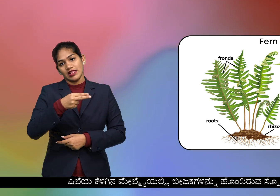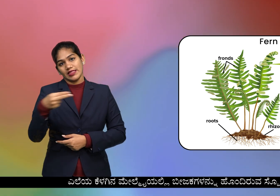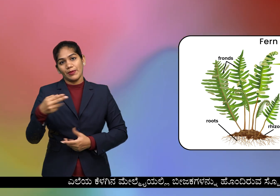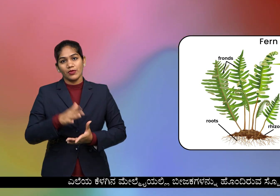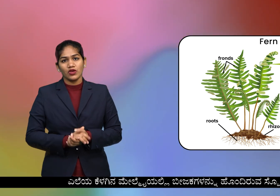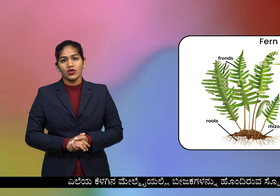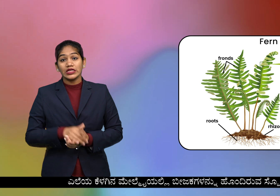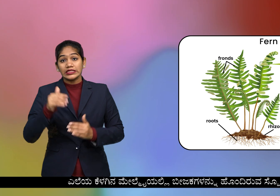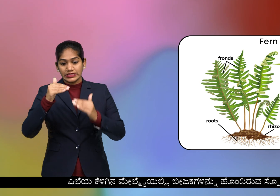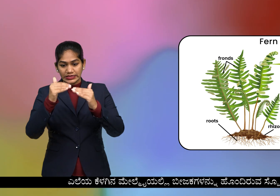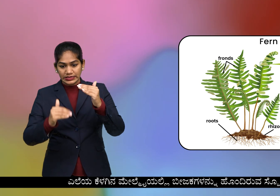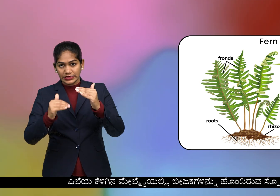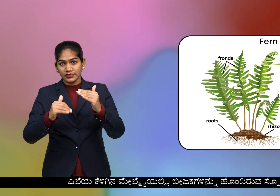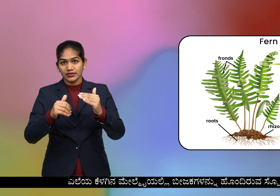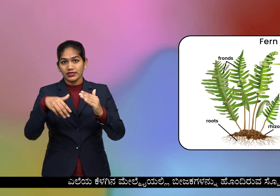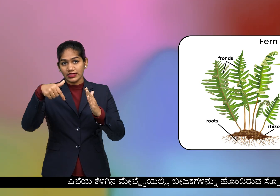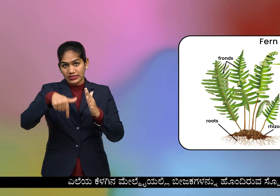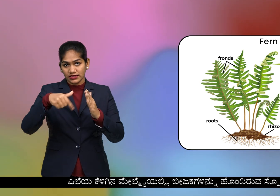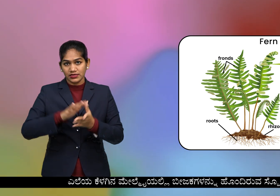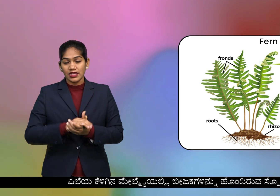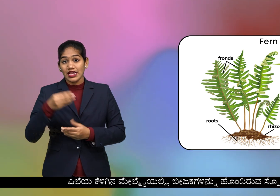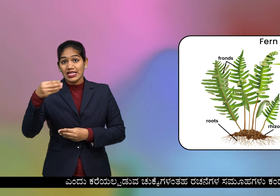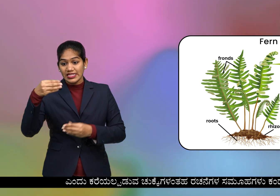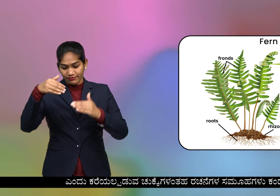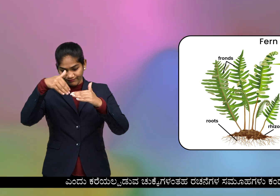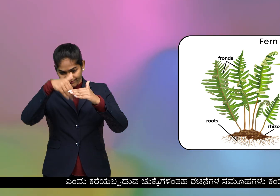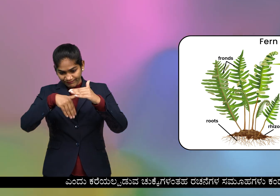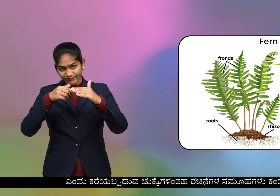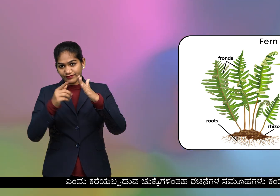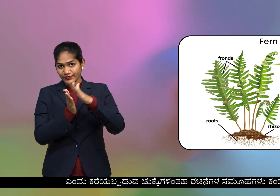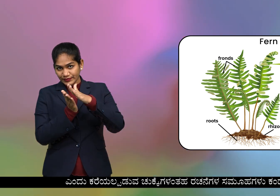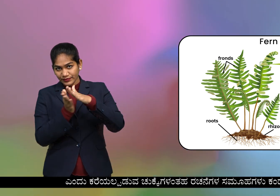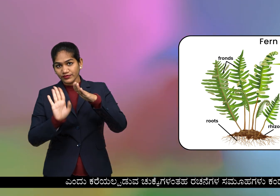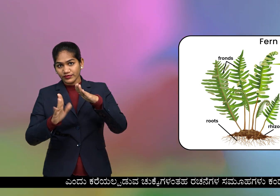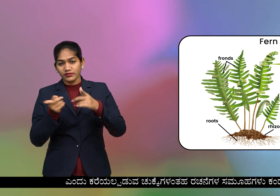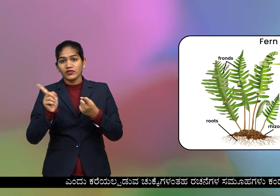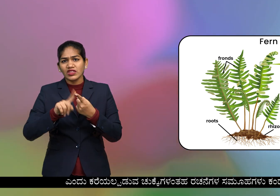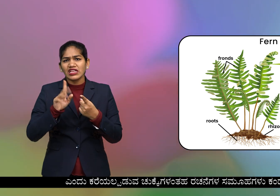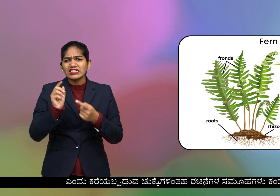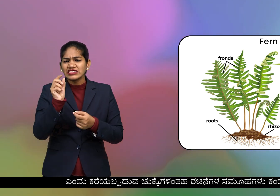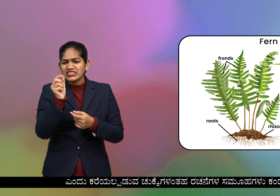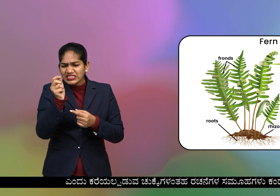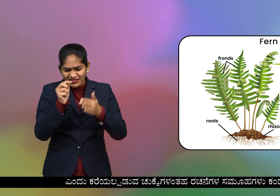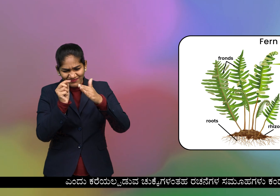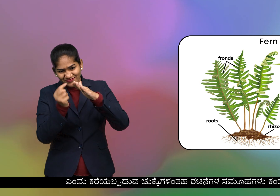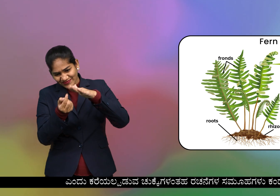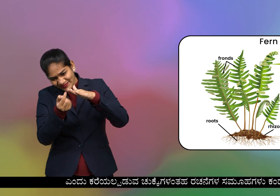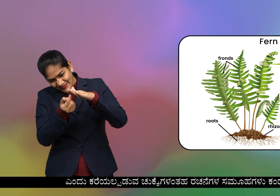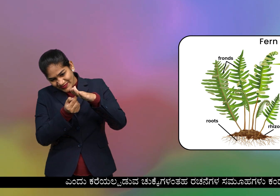ಎಲೆಯ ಕೆಳಗಿನ ಮೇಲ್ಮೈಯಿಂದ ಬೀಜಕಗಳನ್ನ ಹೊಂದಿರುವ ಸ್ಪೋರಾಂಜಿಯಾ ಎಂದು ಕರೆಯಲ್ಪಡುವ ಚುಕ್ಕೆಗಳಂತಹ ರಚನೆಗಳ ಸಮೂಹಗಳು ಕಂಡುಬರುತ್ತವೆ.